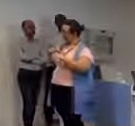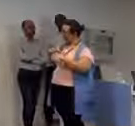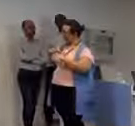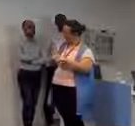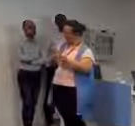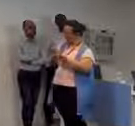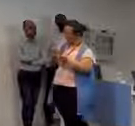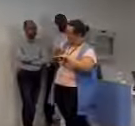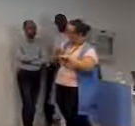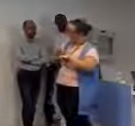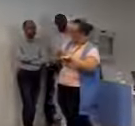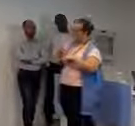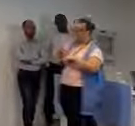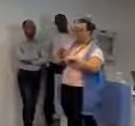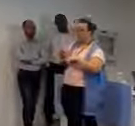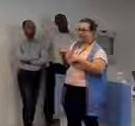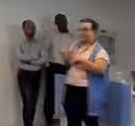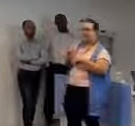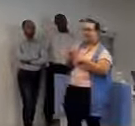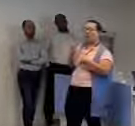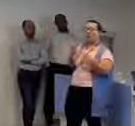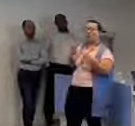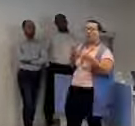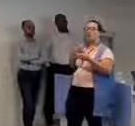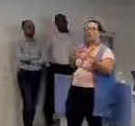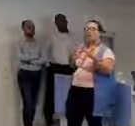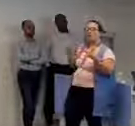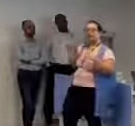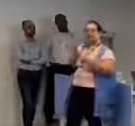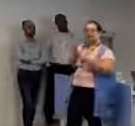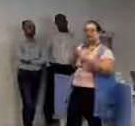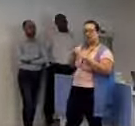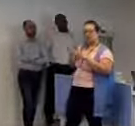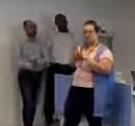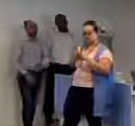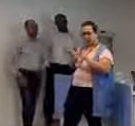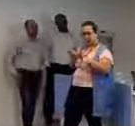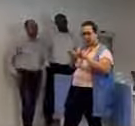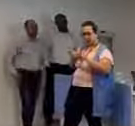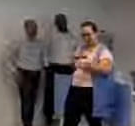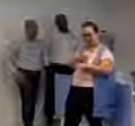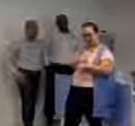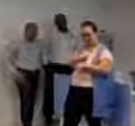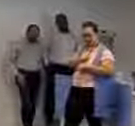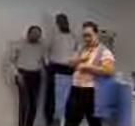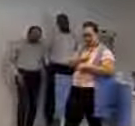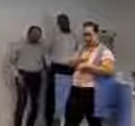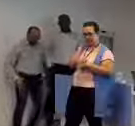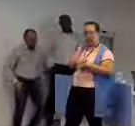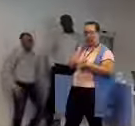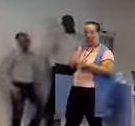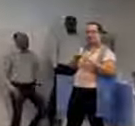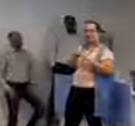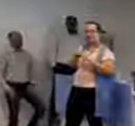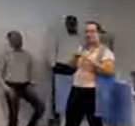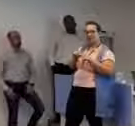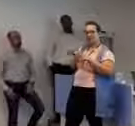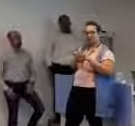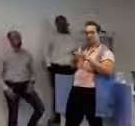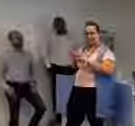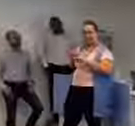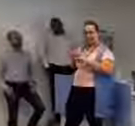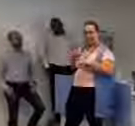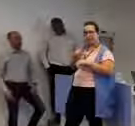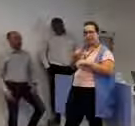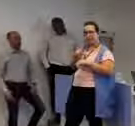dimensão, codificação, qualquer coisa lá no projeto, pela integração existente entre o projeto e a manufatura, eu me